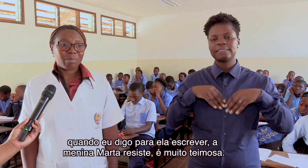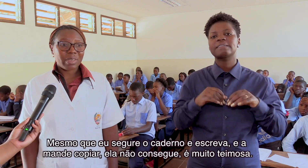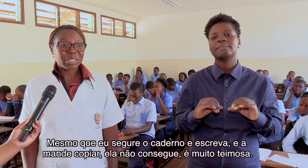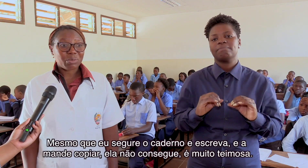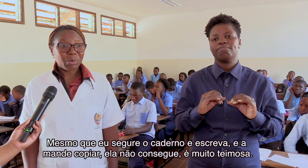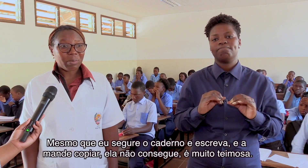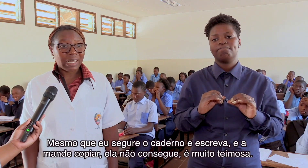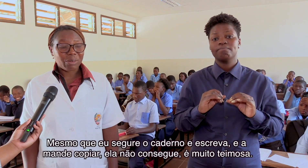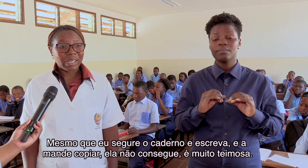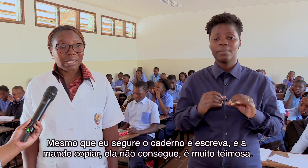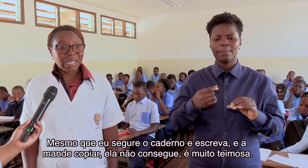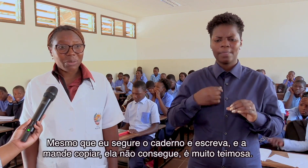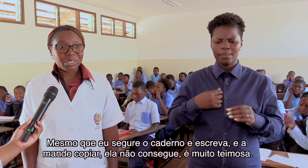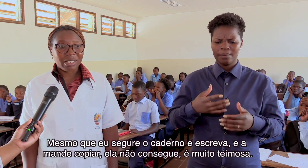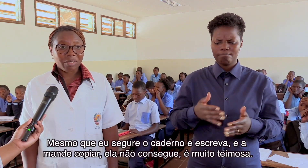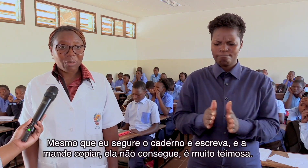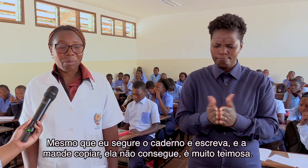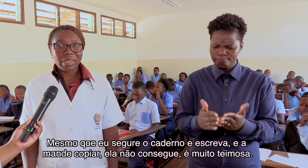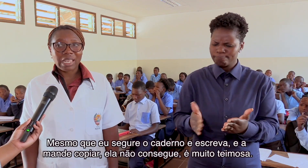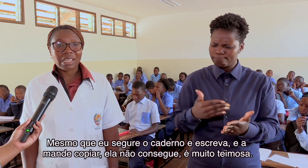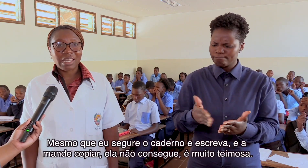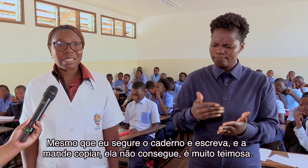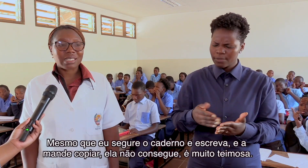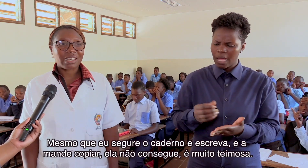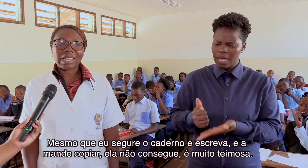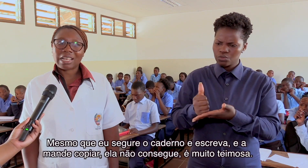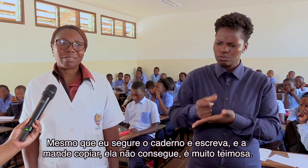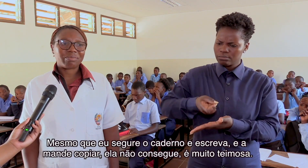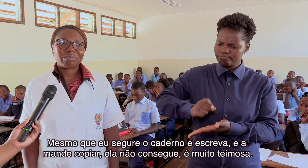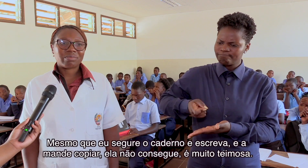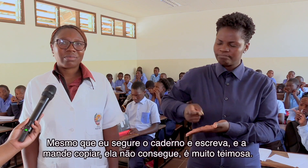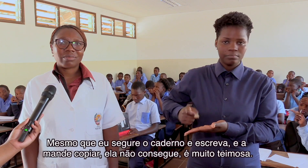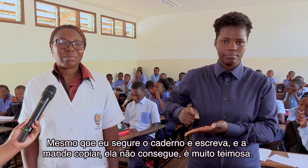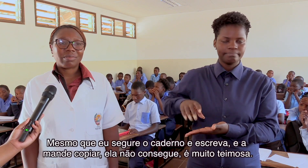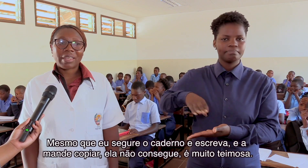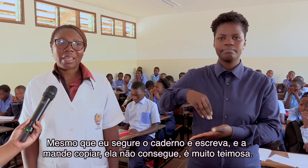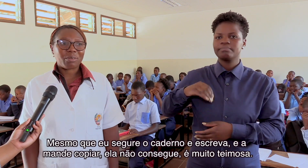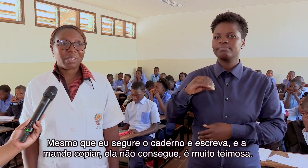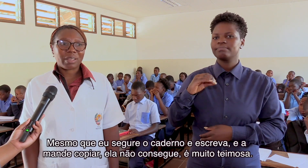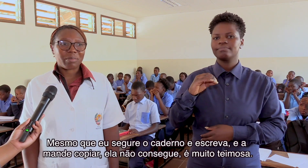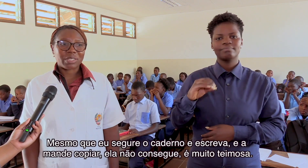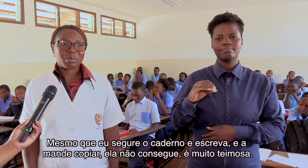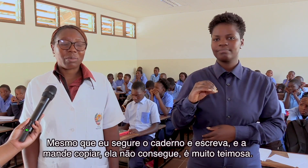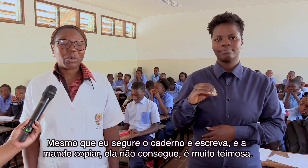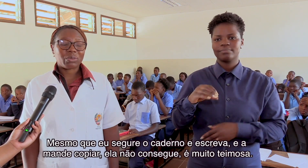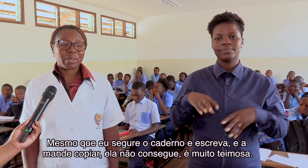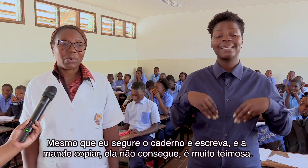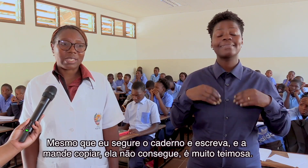Mesmo eu pegar o caderno, escrever, copiar aqui, assim ela nem aguenta mesmo. É muito temosa